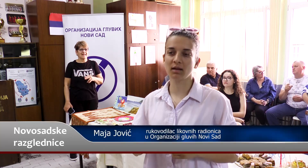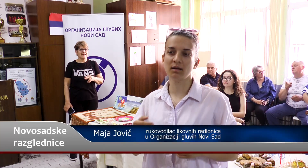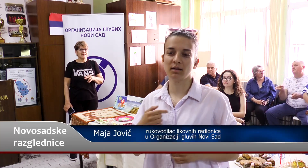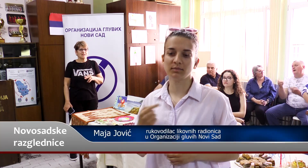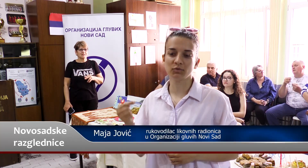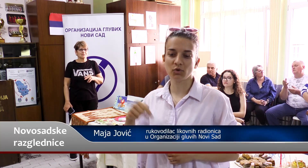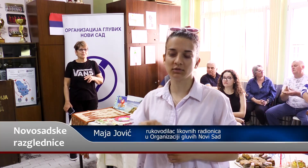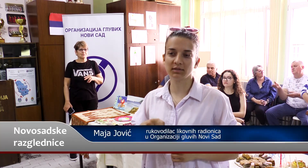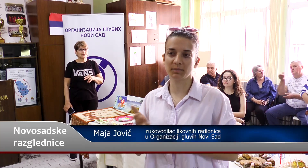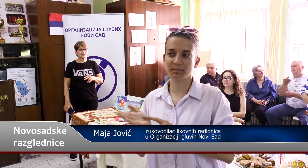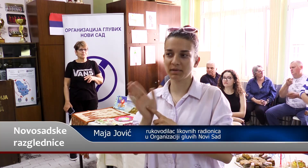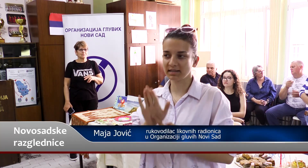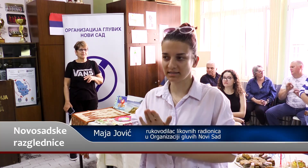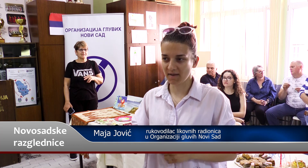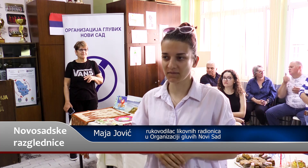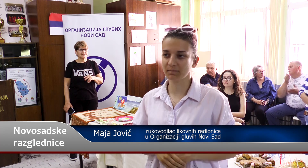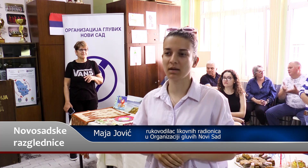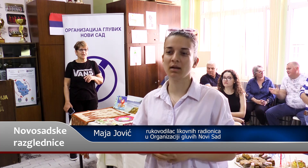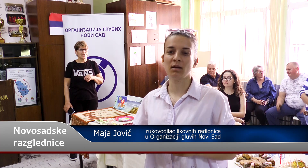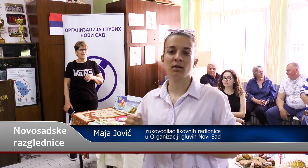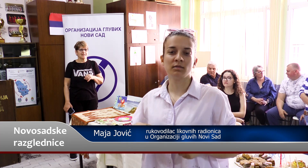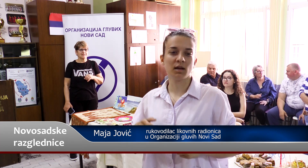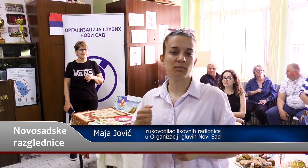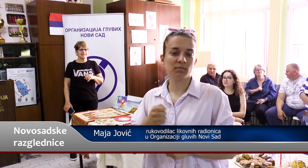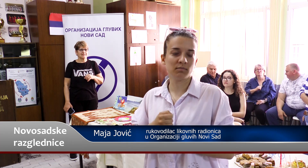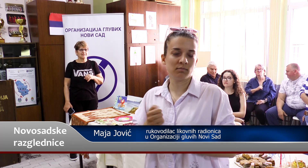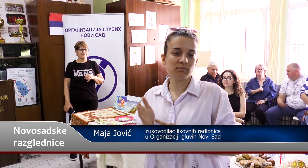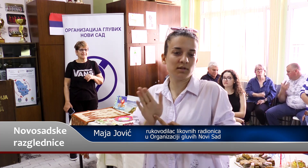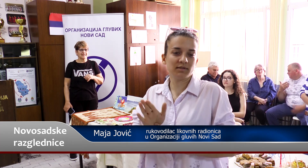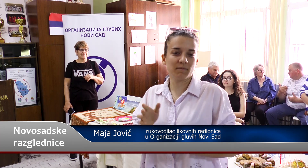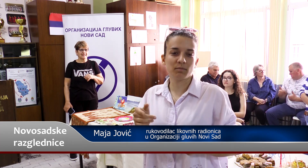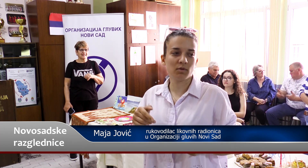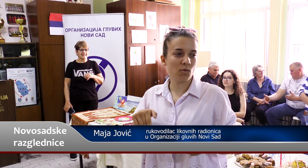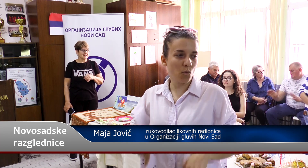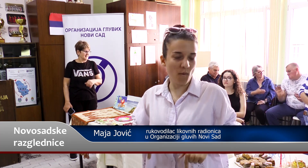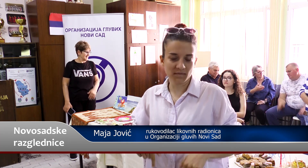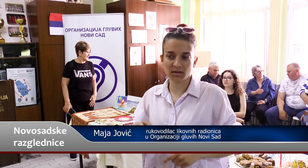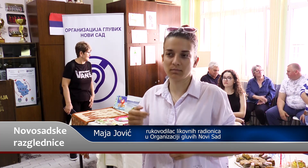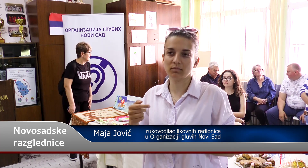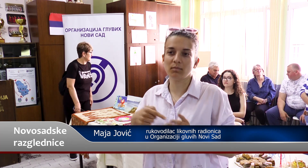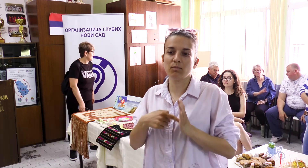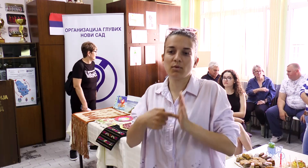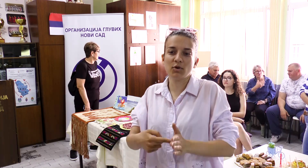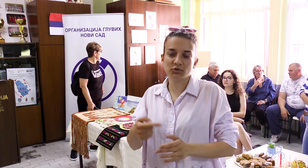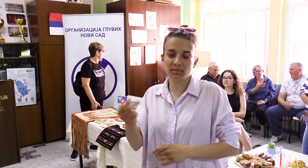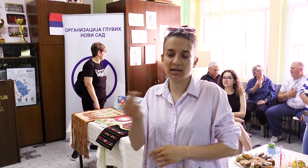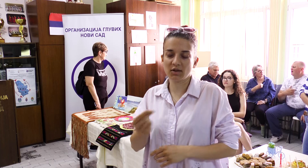Jović. Ja se predstavljam kao